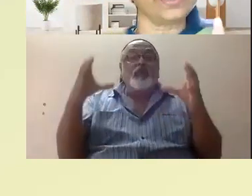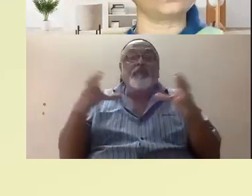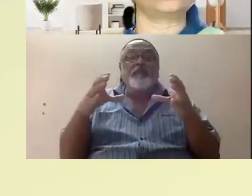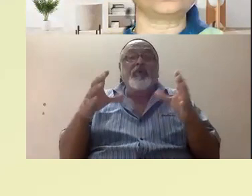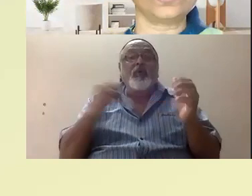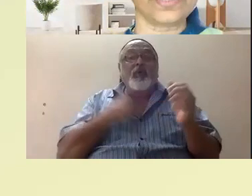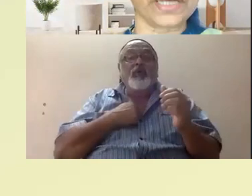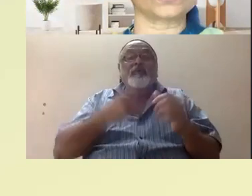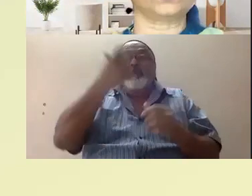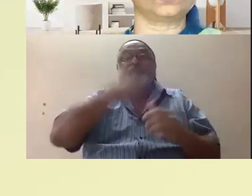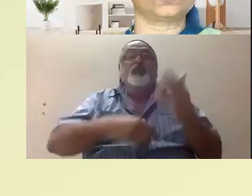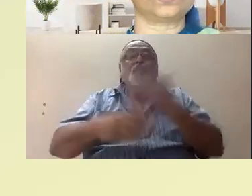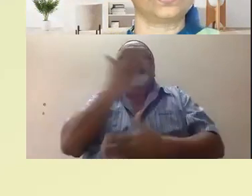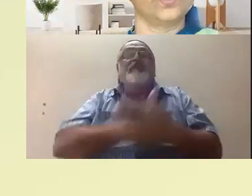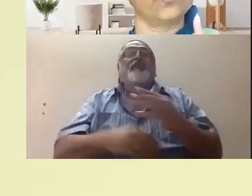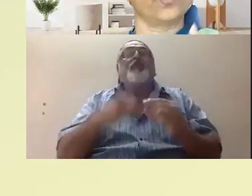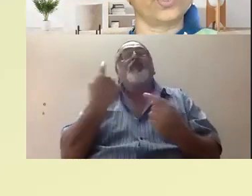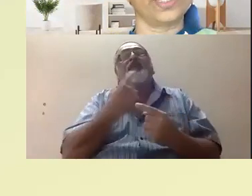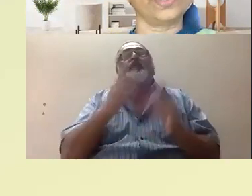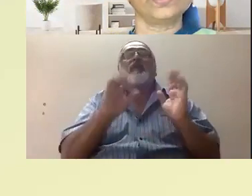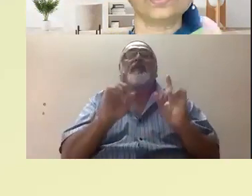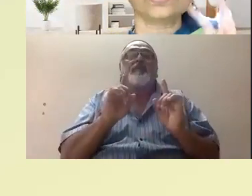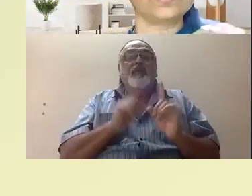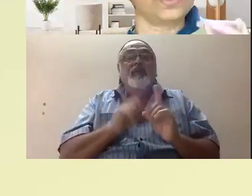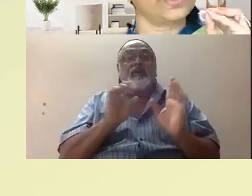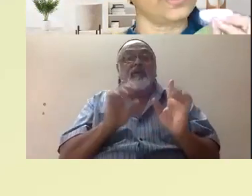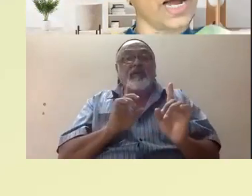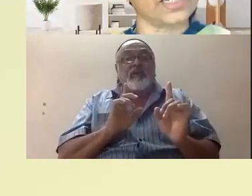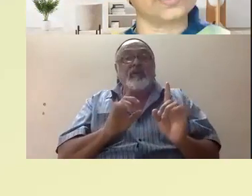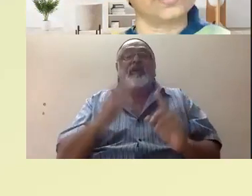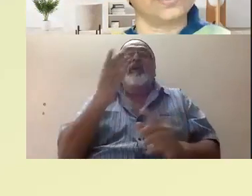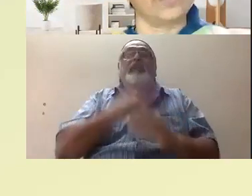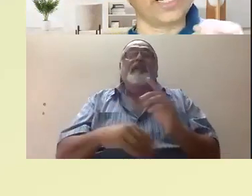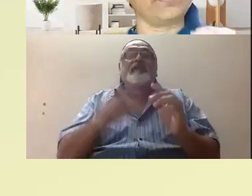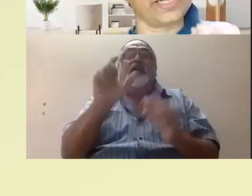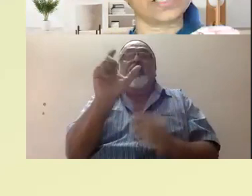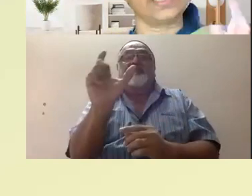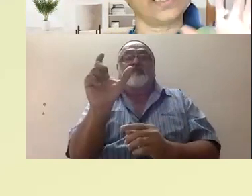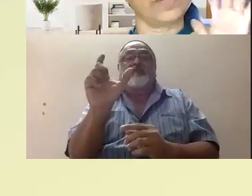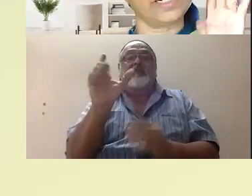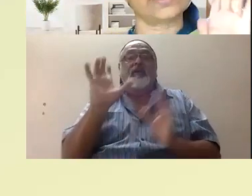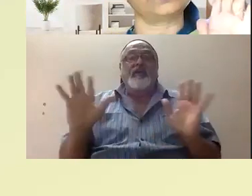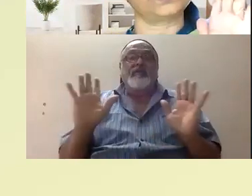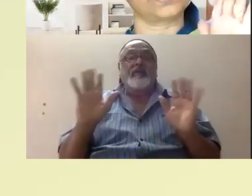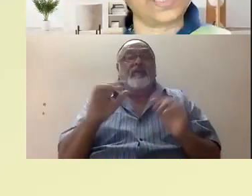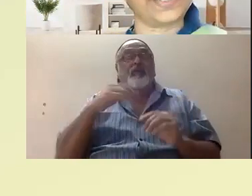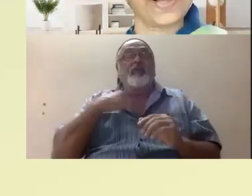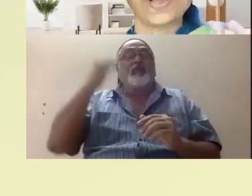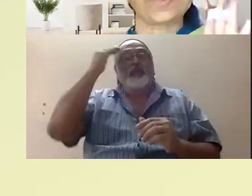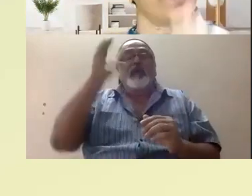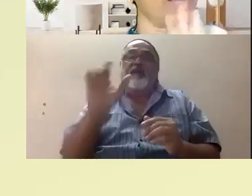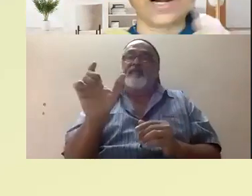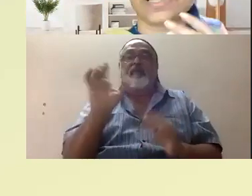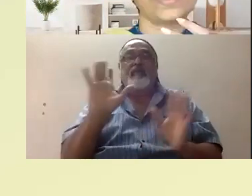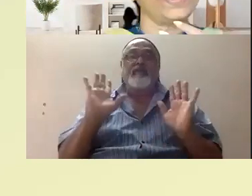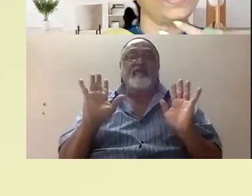एक ही आइडेंटिटी या पहचान देते हैं, वो है डिसेबिलिटी कार्ड. हमारा पहचान है हमारा डिसेबिलिटी कार्ड.